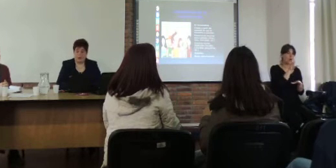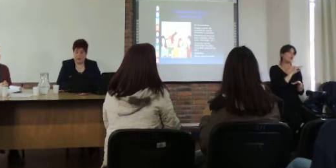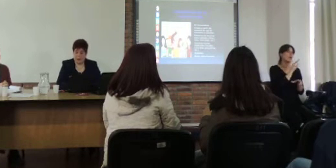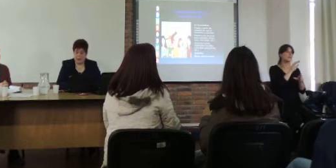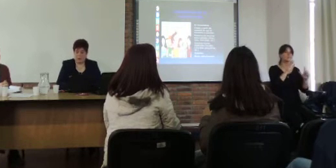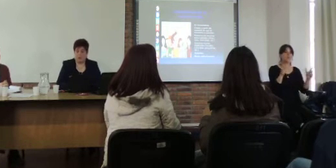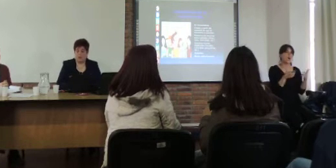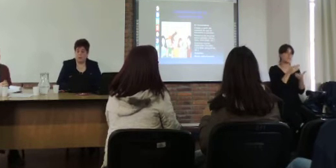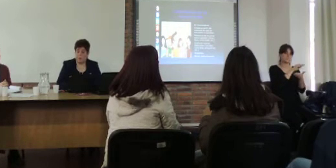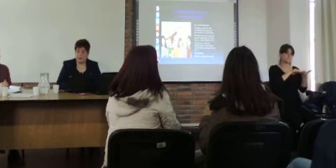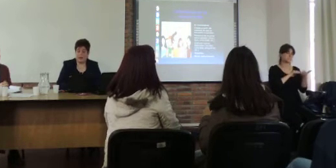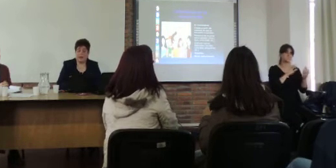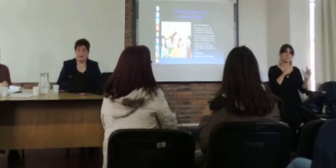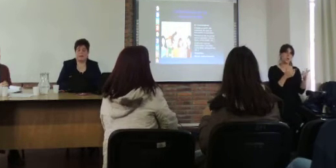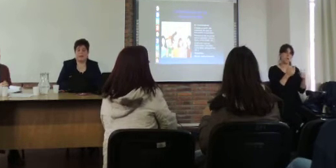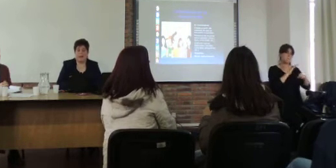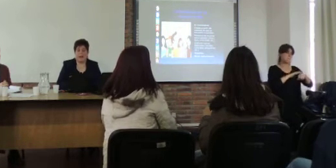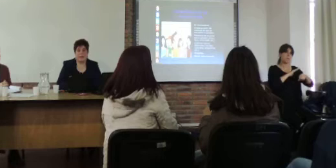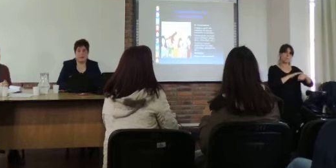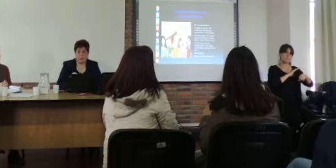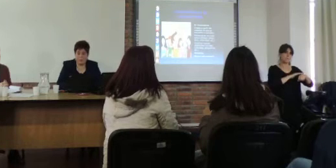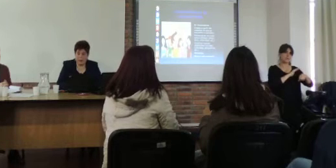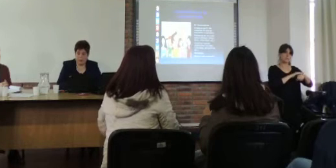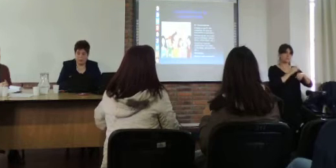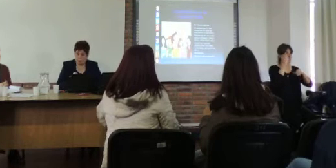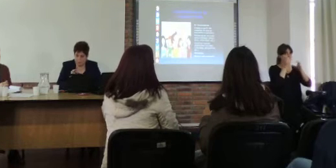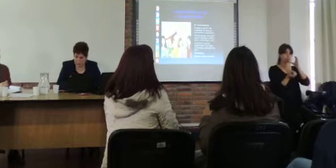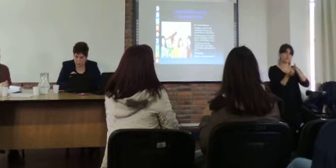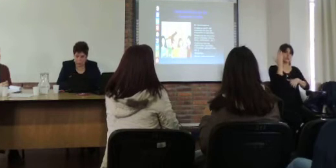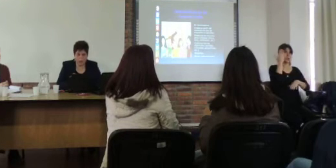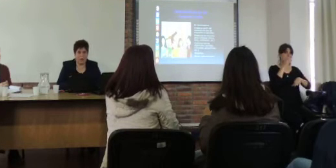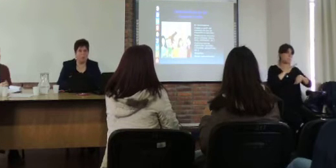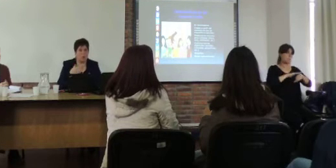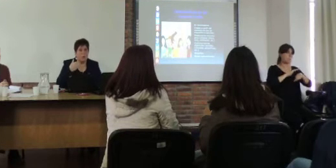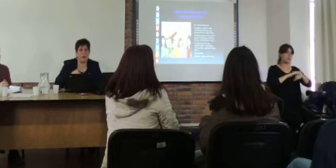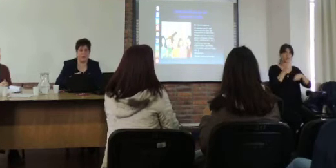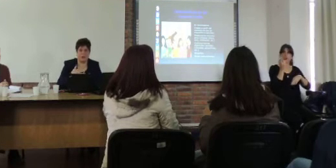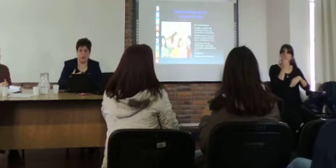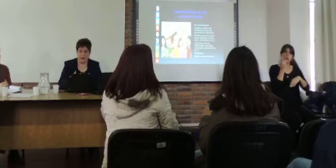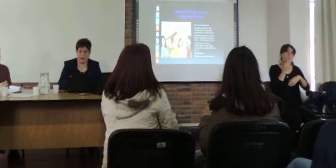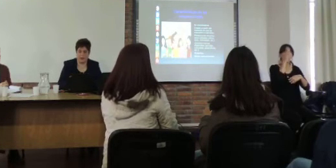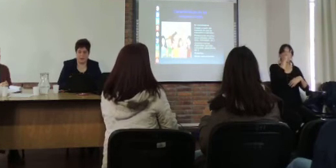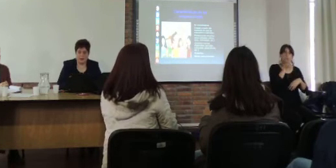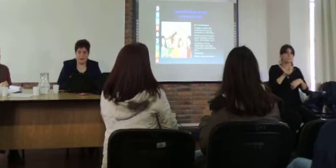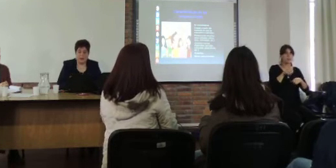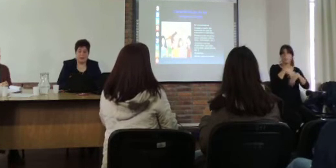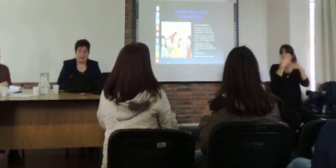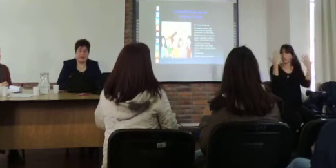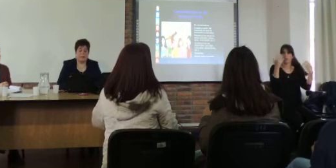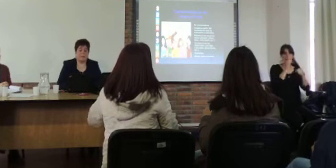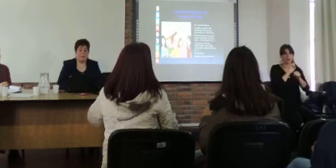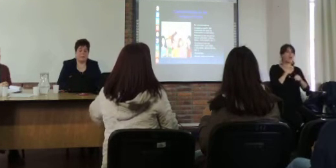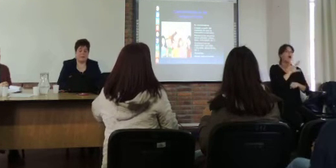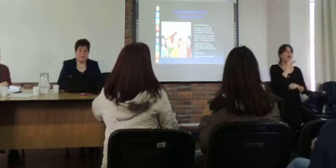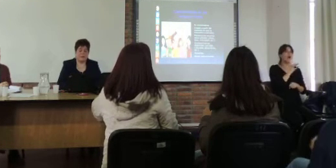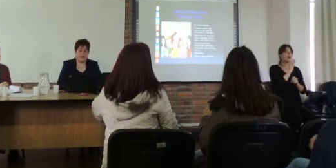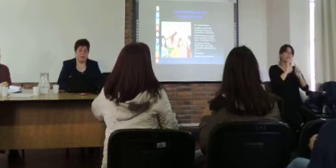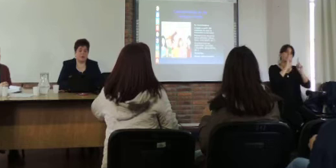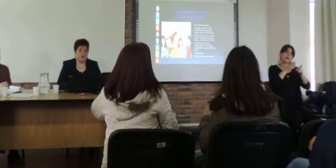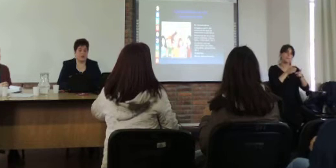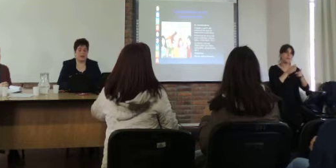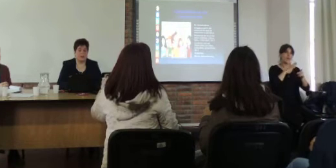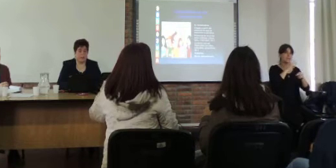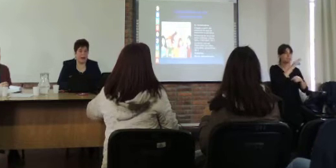las que no tienen registro, son momentáneas, creadas en un segundo dado por una persona X, tienen